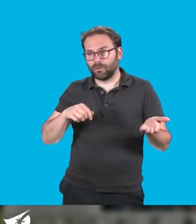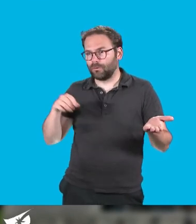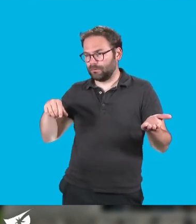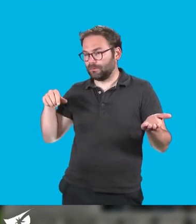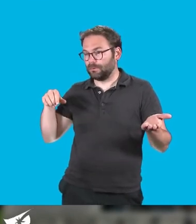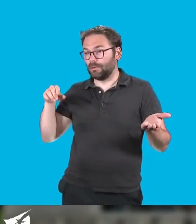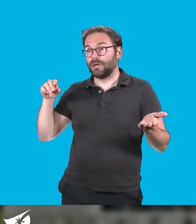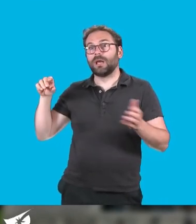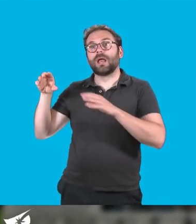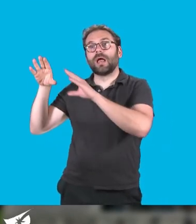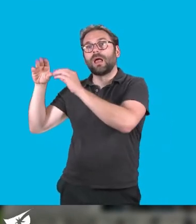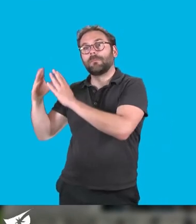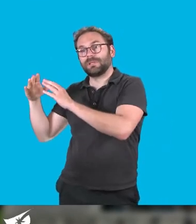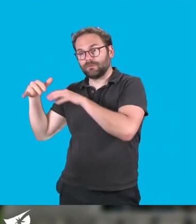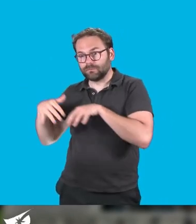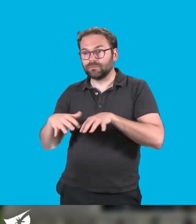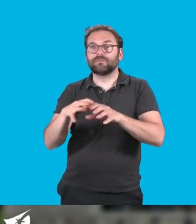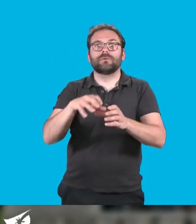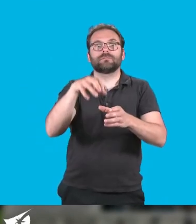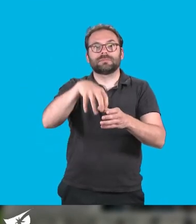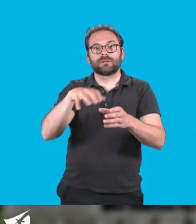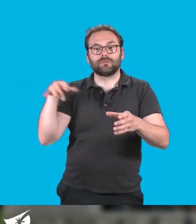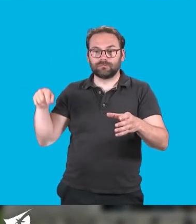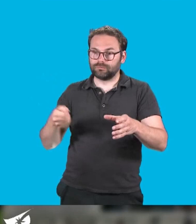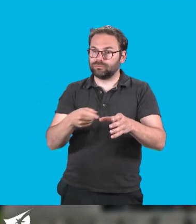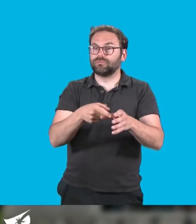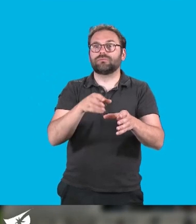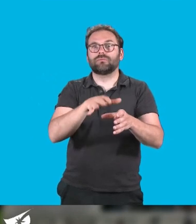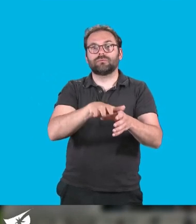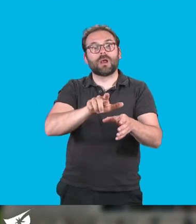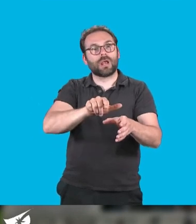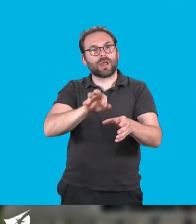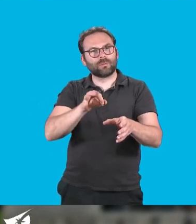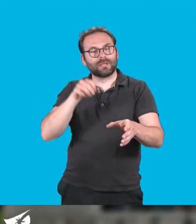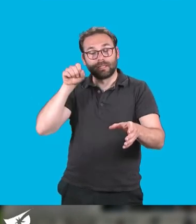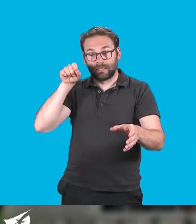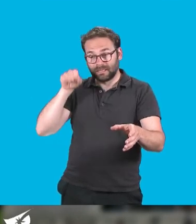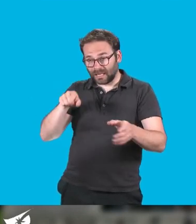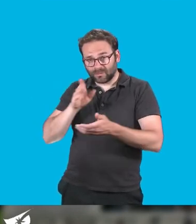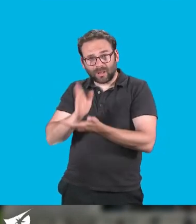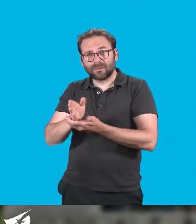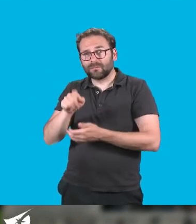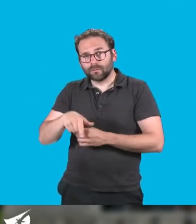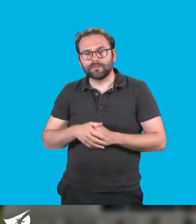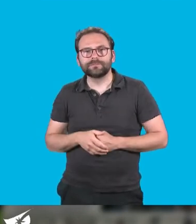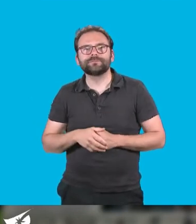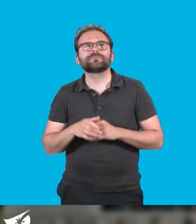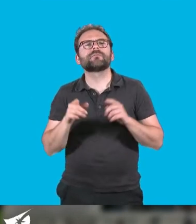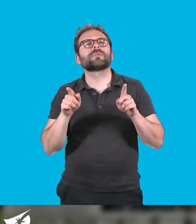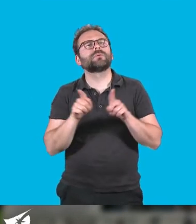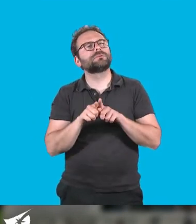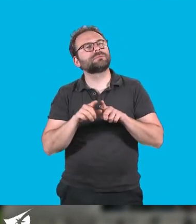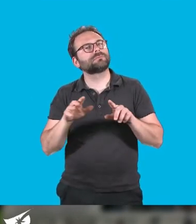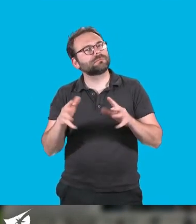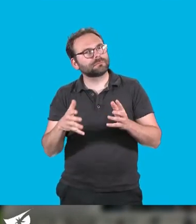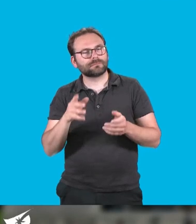des habitations jusqu'aux stations, et cela de la bonne manière, et là aussi nous aurons à intervenir dessus. Et puis aussi évidemment sur la